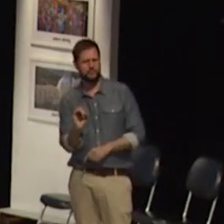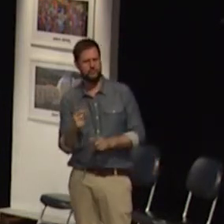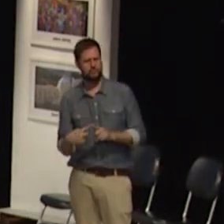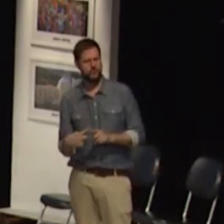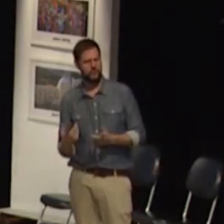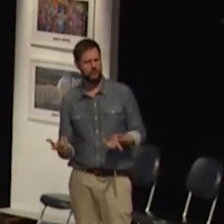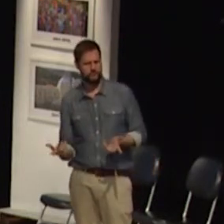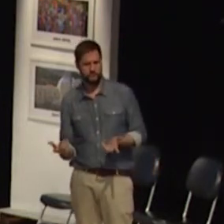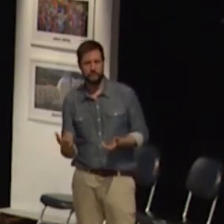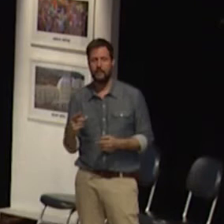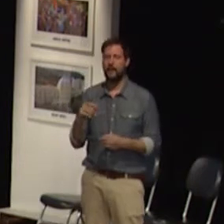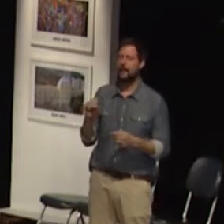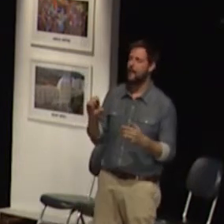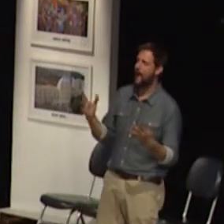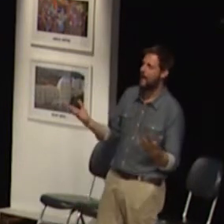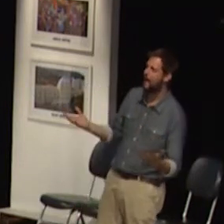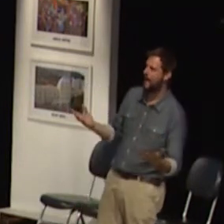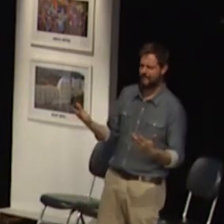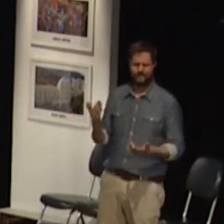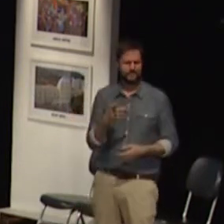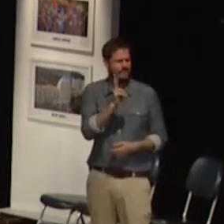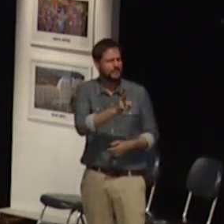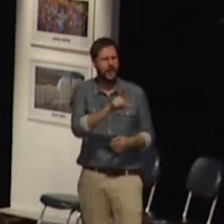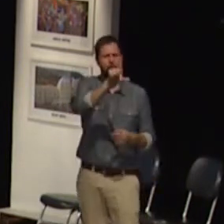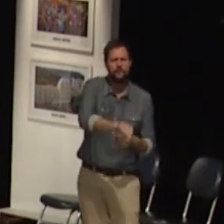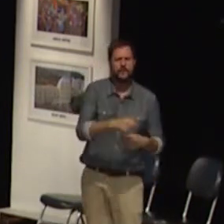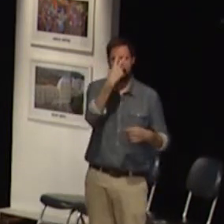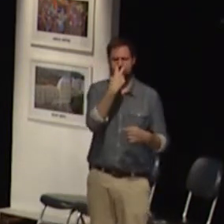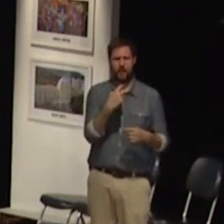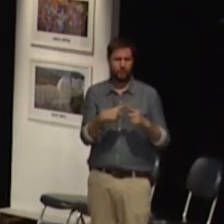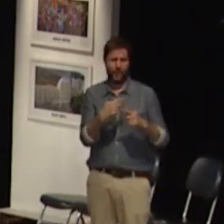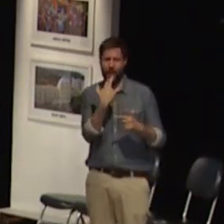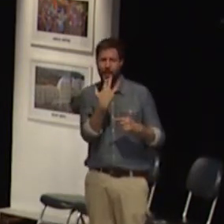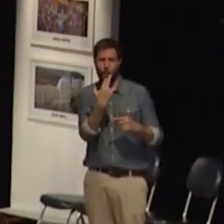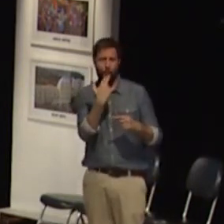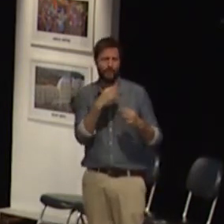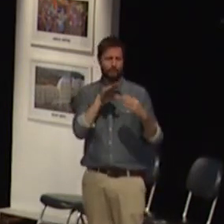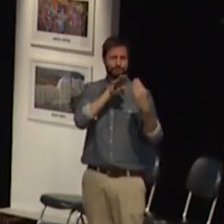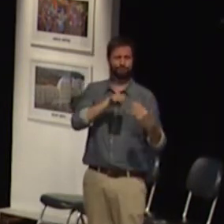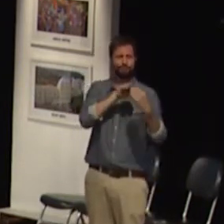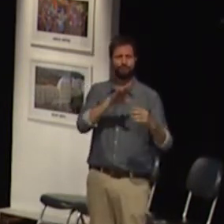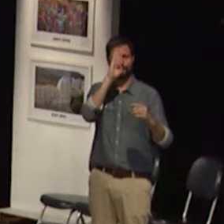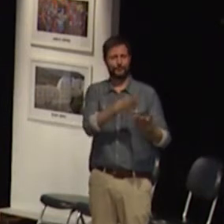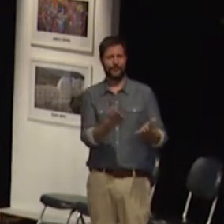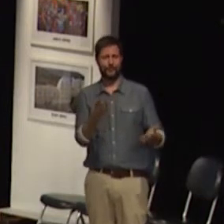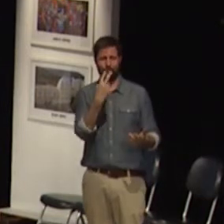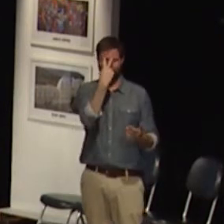dos cadeirantes. Por que a gente vê a acessibilidade para eles, mas, né, e a acessibilidade da língua,